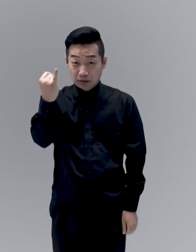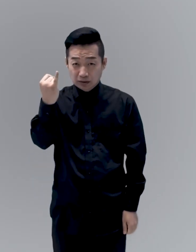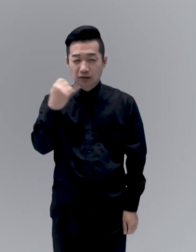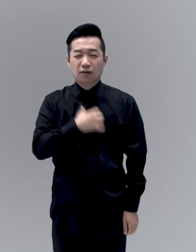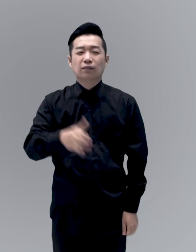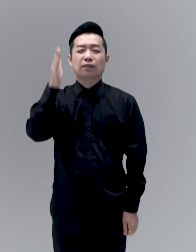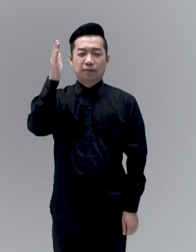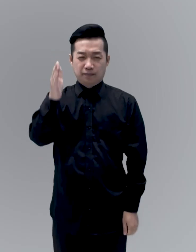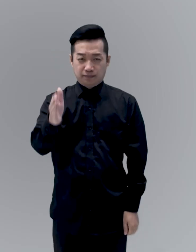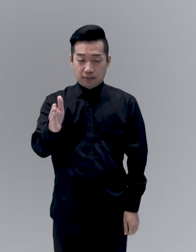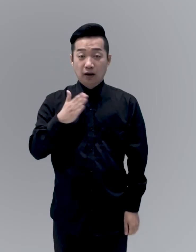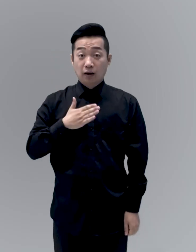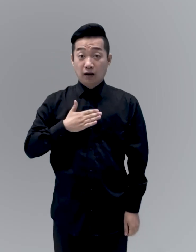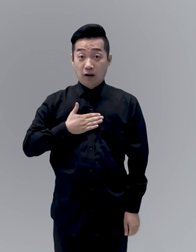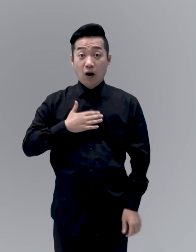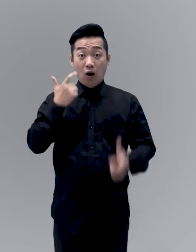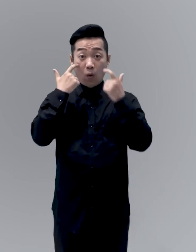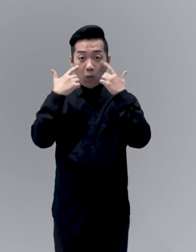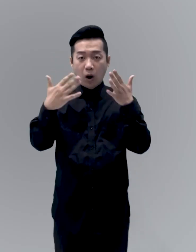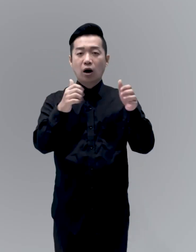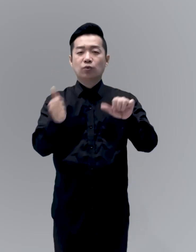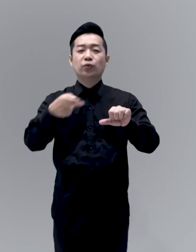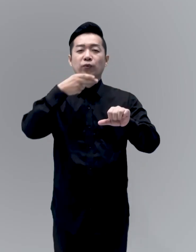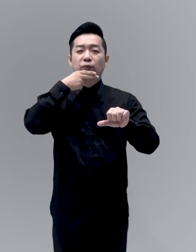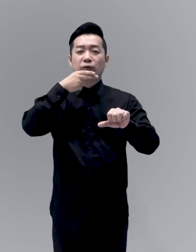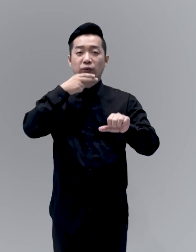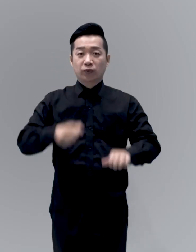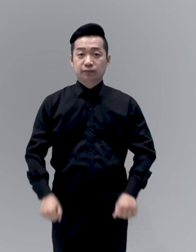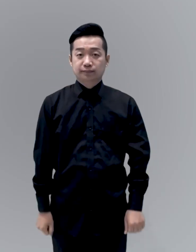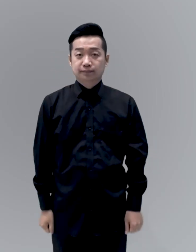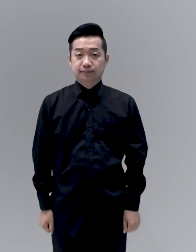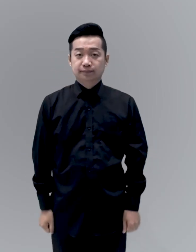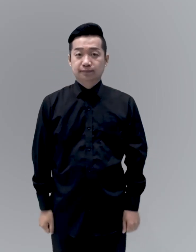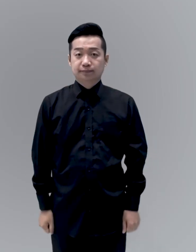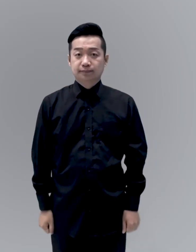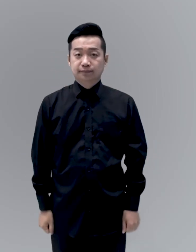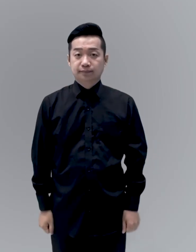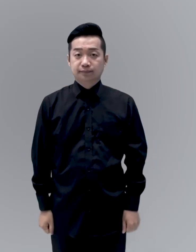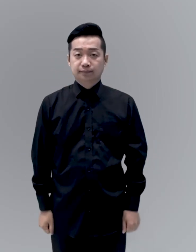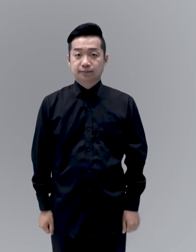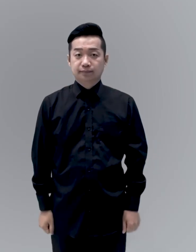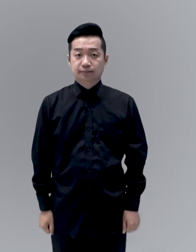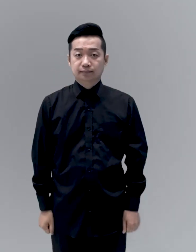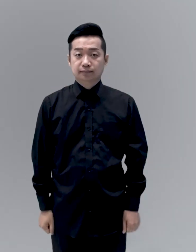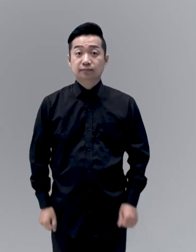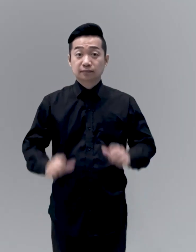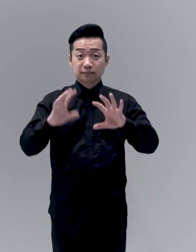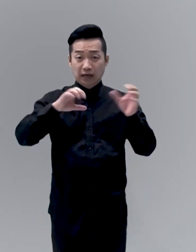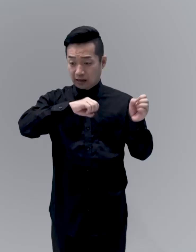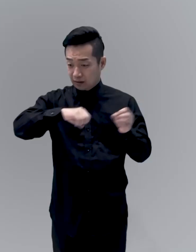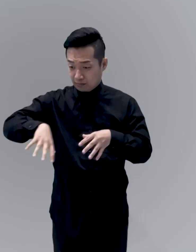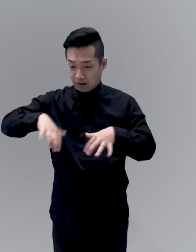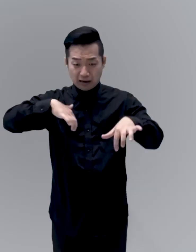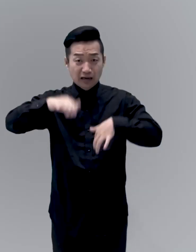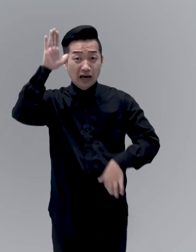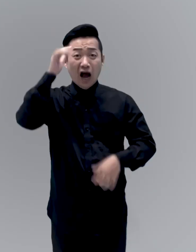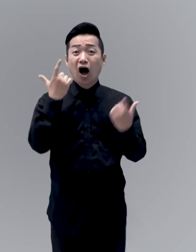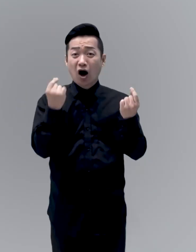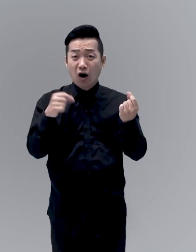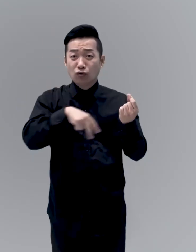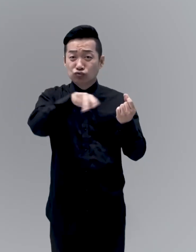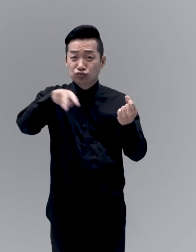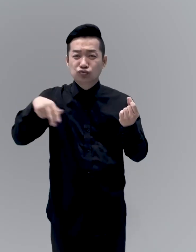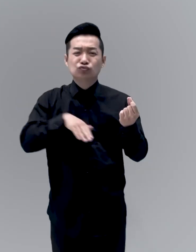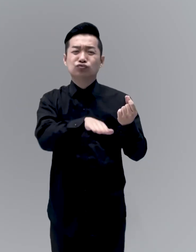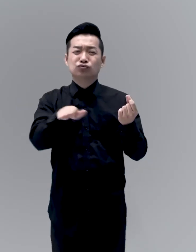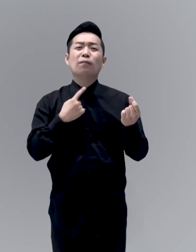어머니, 염려 마셔요. 저는 분명히 죽지 않습니다. 나라를 잃고 상갓집 개처럼